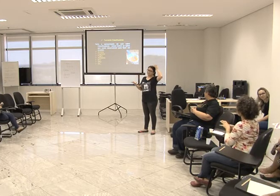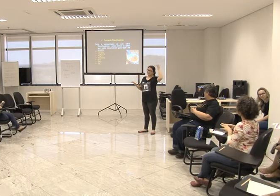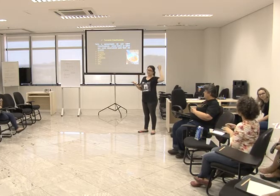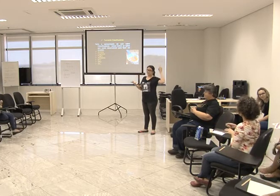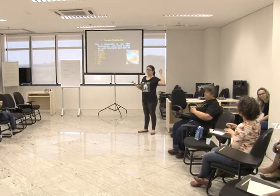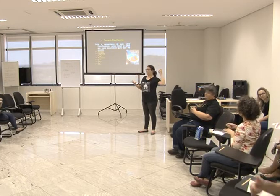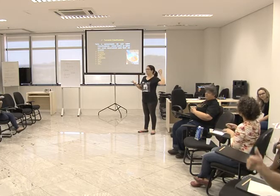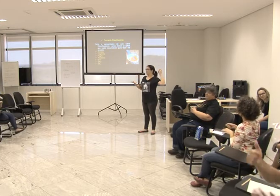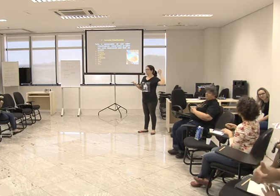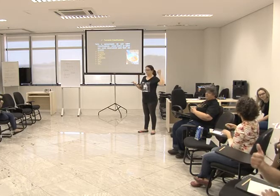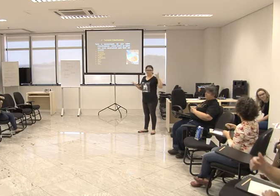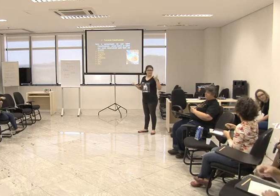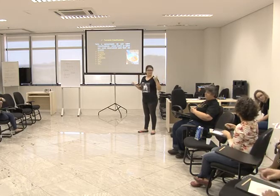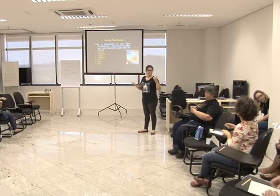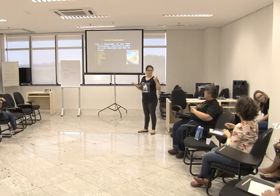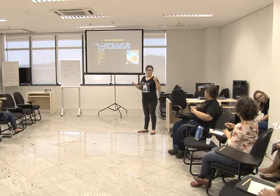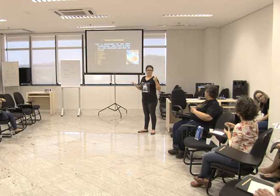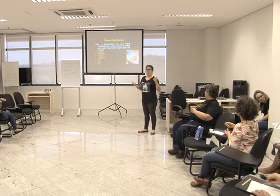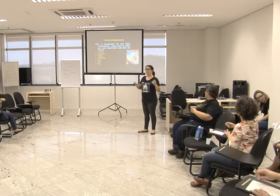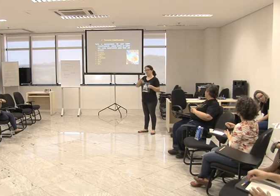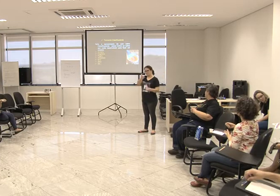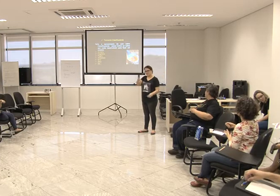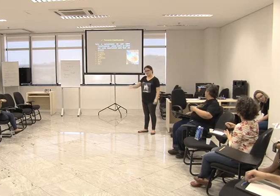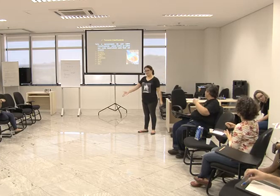obrigada. Então, vamos.